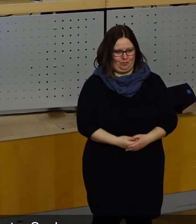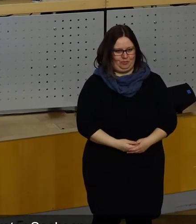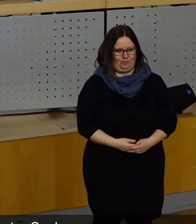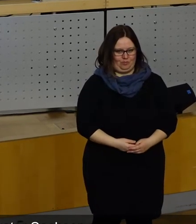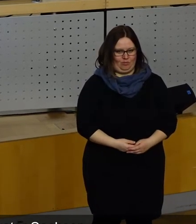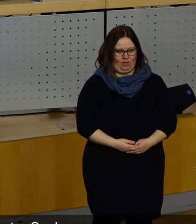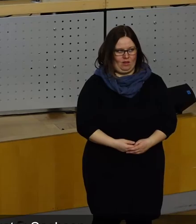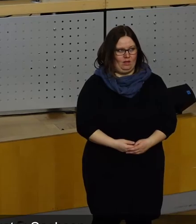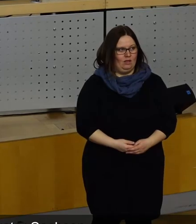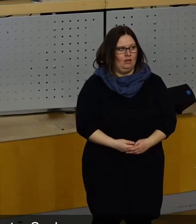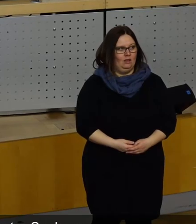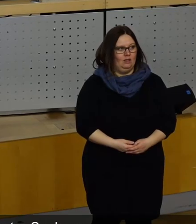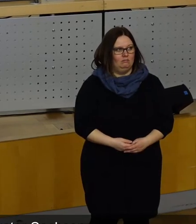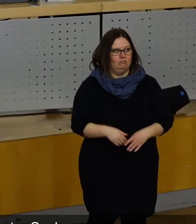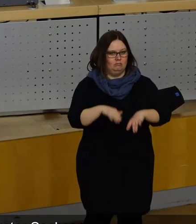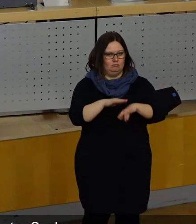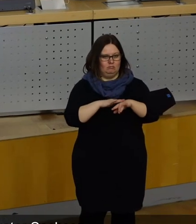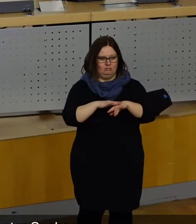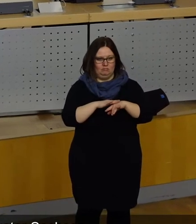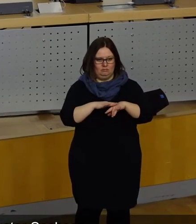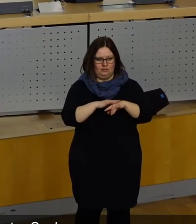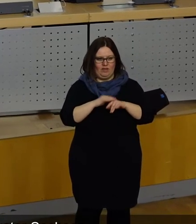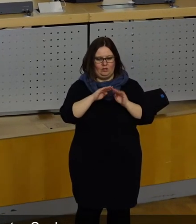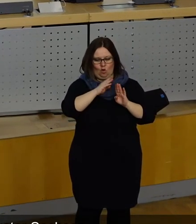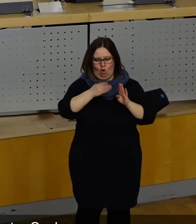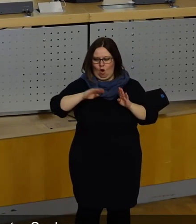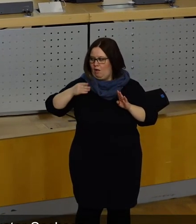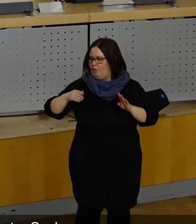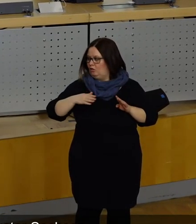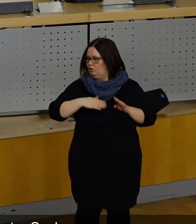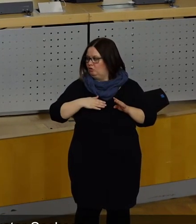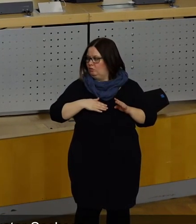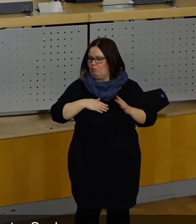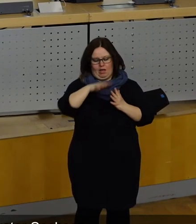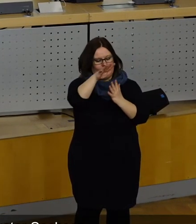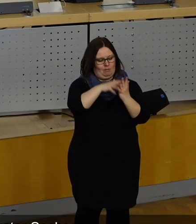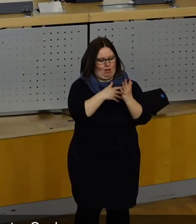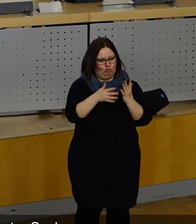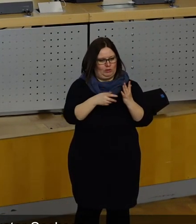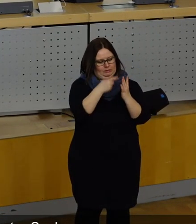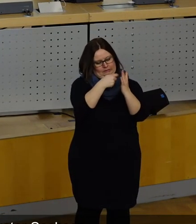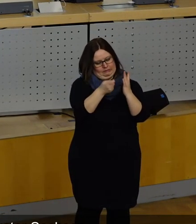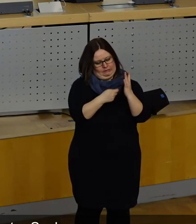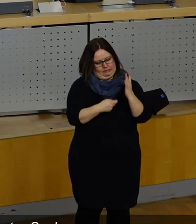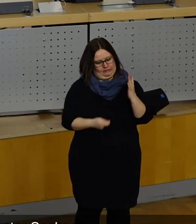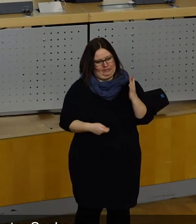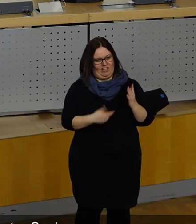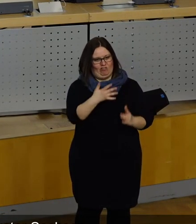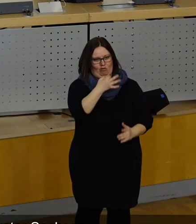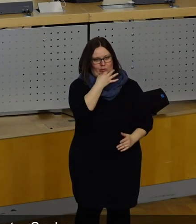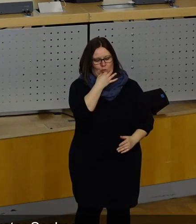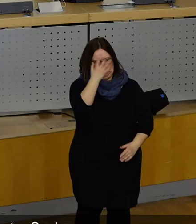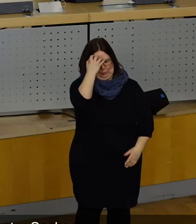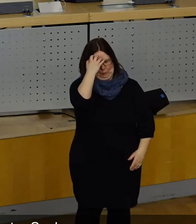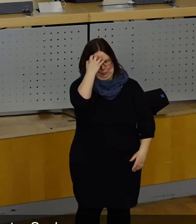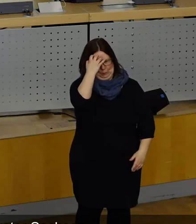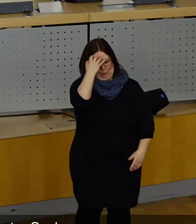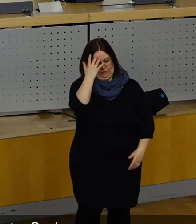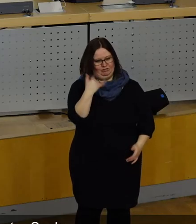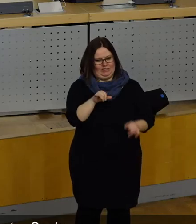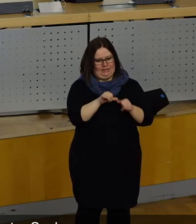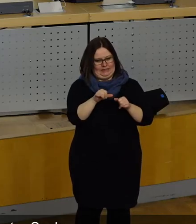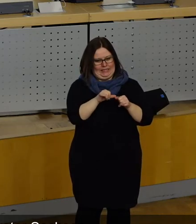Ich muss mich auch entschuldigen schon vorab, wenn es ein bisschen holpert. Ich habe mein Manuskript stark zusammengestrichen, weil mir die Bedeutung der 5-Minuten-Uhr nicht ganz so